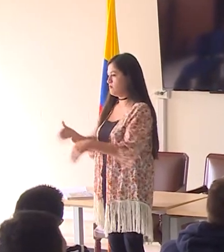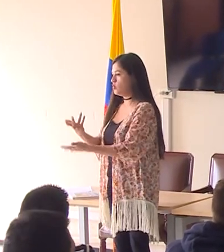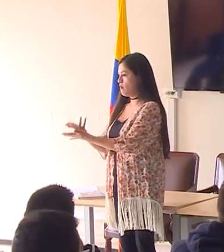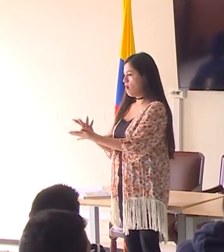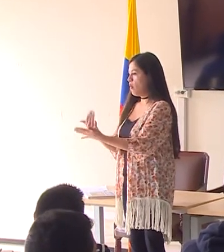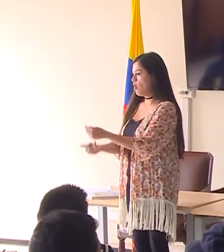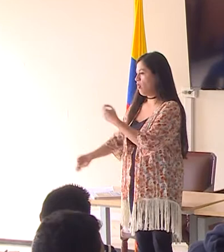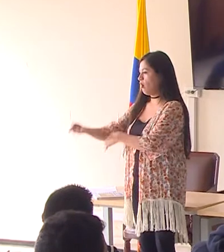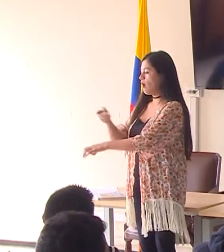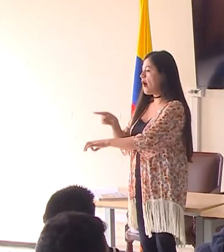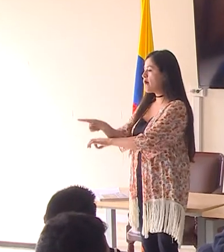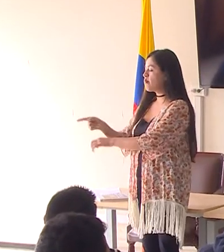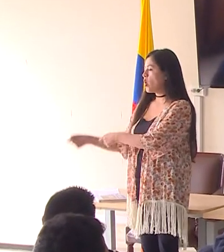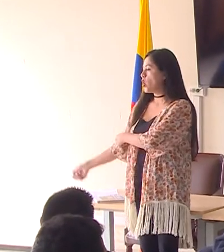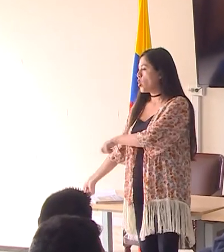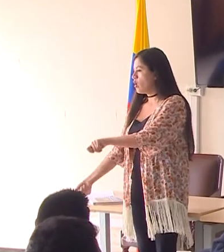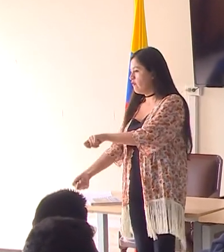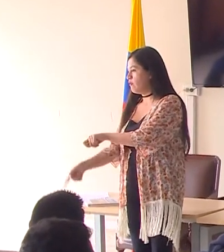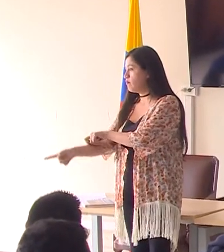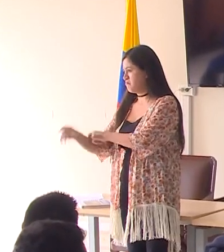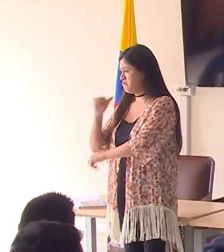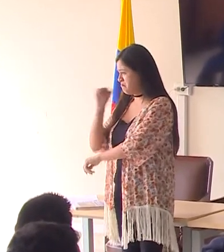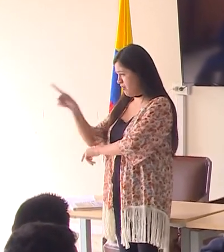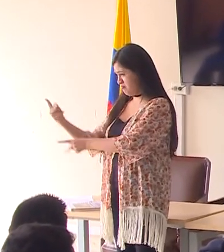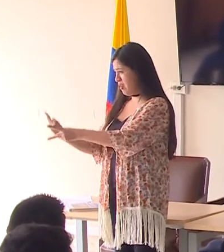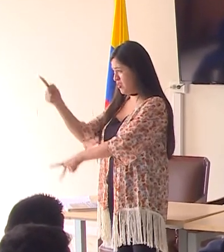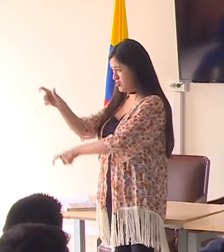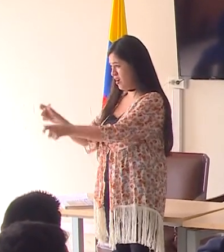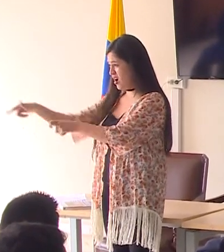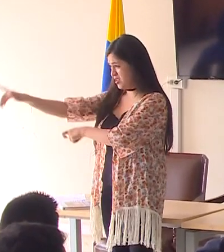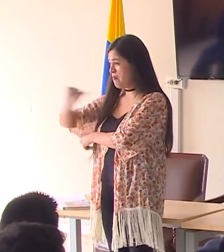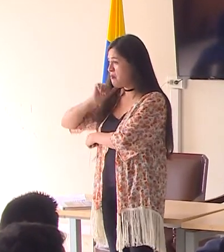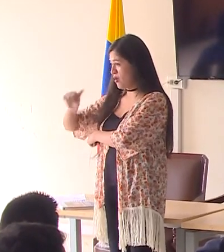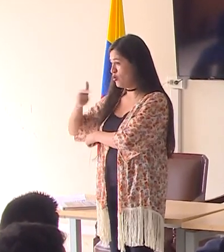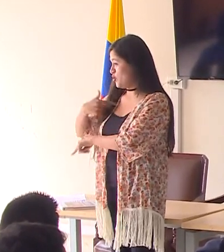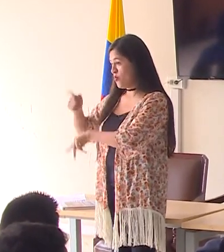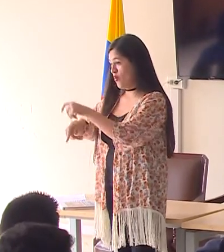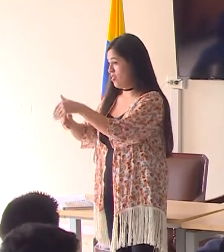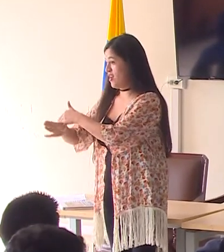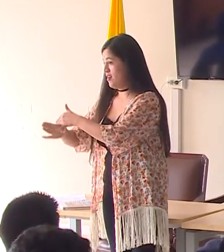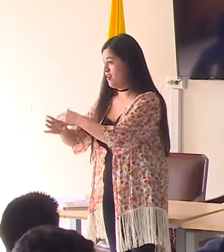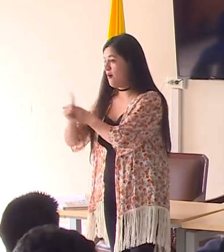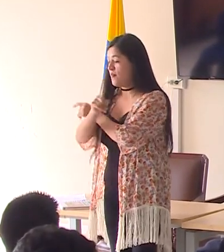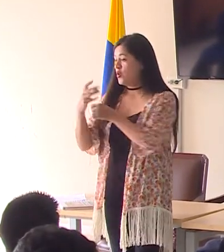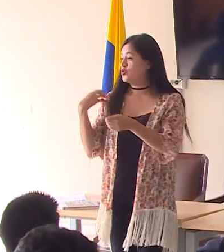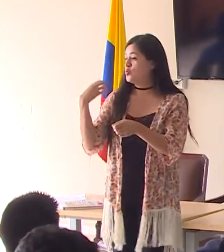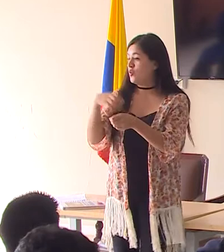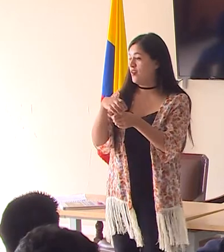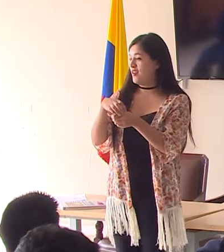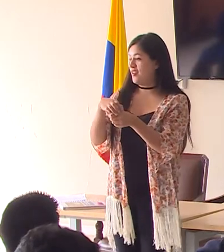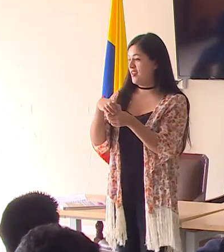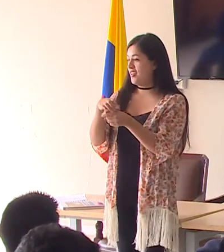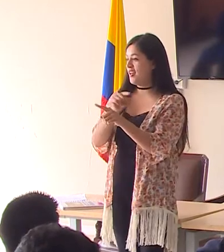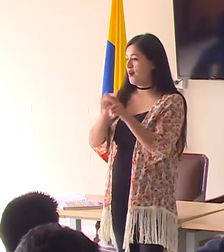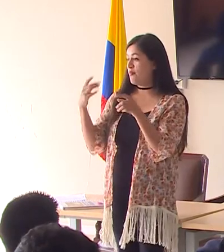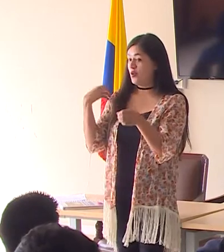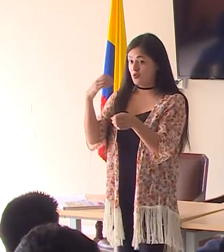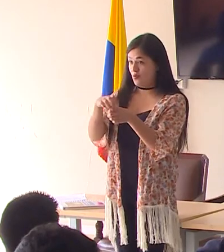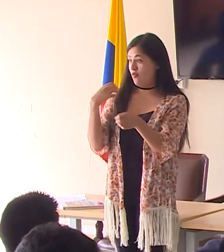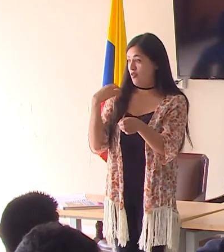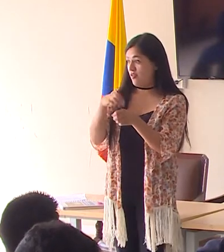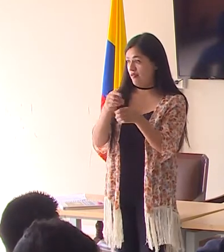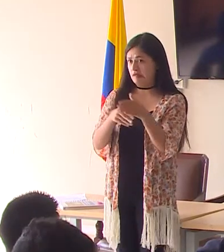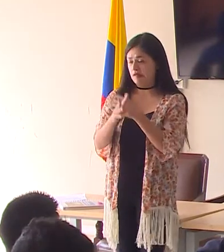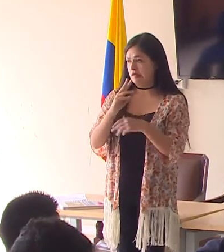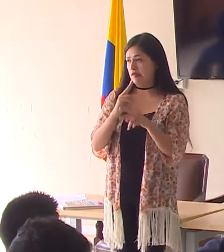bolívar usme yo pueda acceder públicamente esos a esos territorios pero las industrias de seguridad privada lo que hacen es